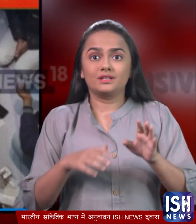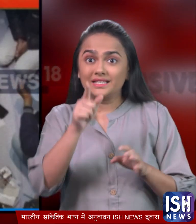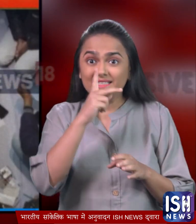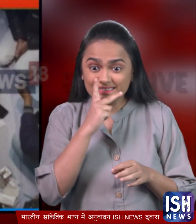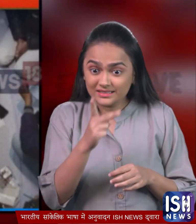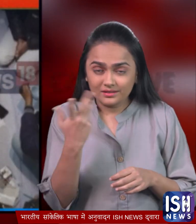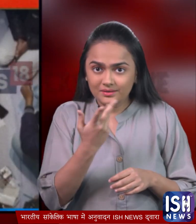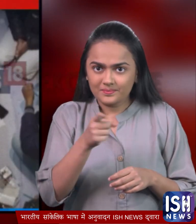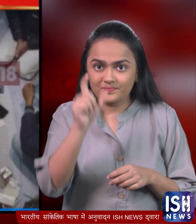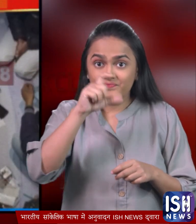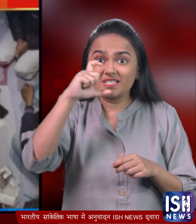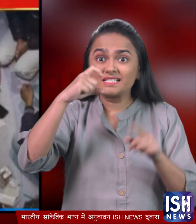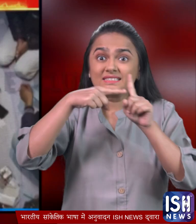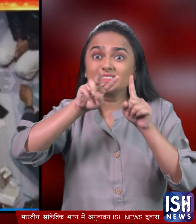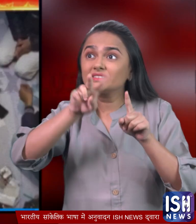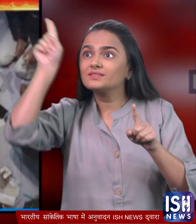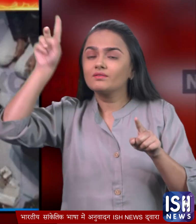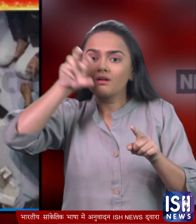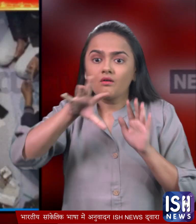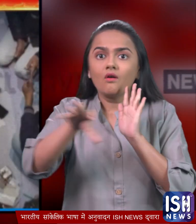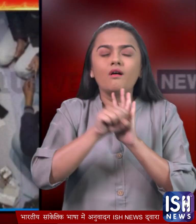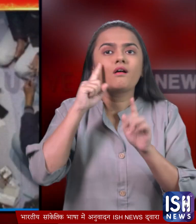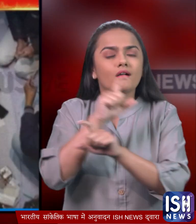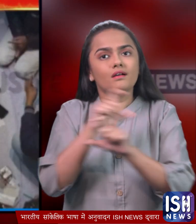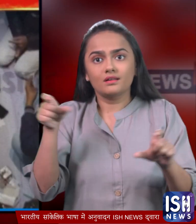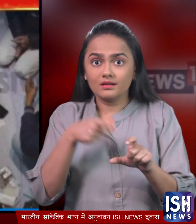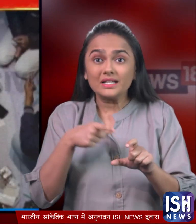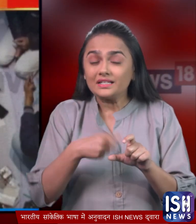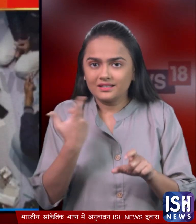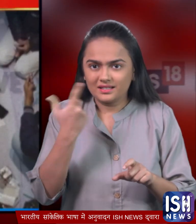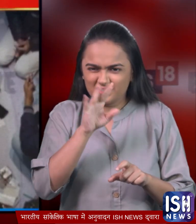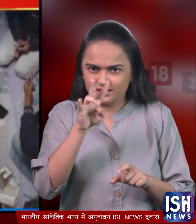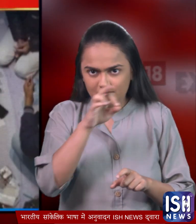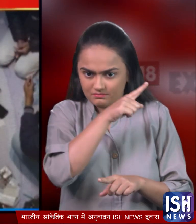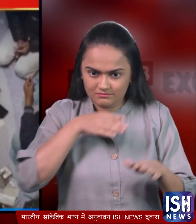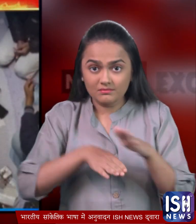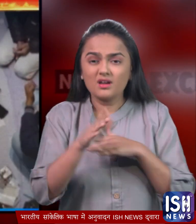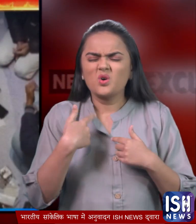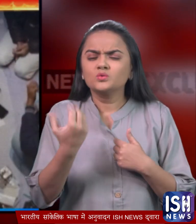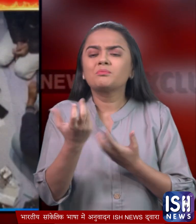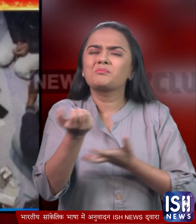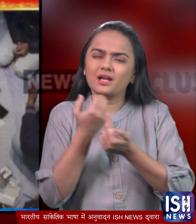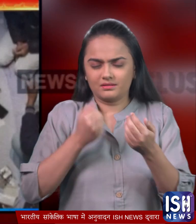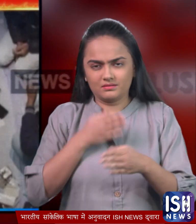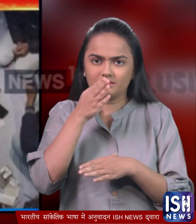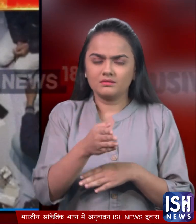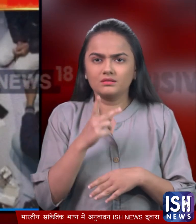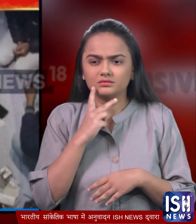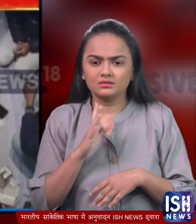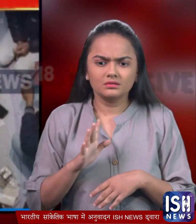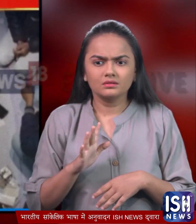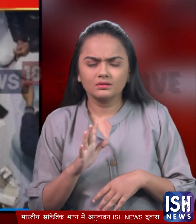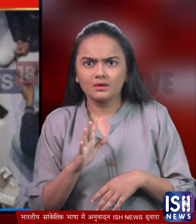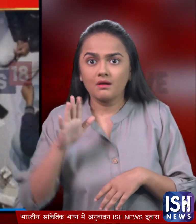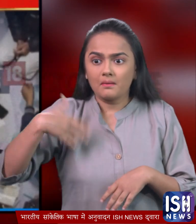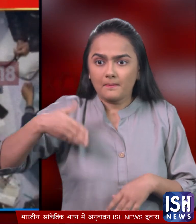जिसकी गवाही दी वहां लगे सीसीटीवी कैमरे की फुटेज ने, जिसमें दिखा कि बदमाश दुकान में ग्राहक बनकर आया और मौका पाकर उसने अपनी